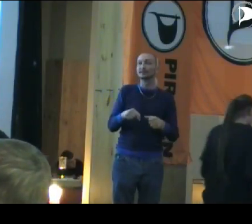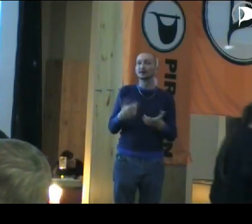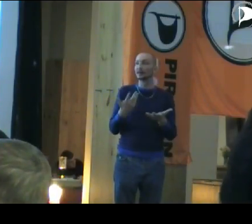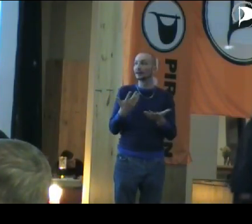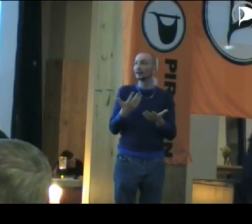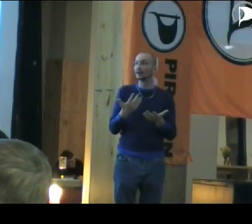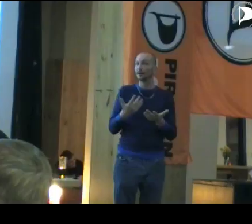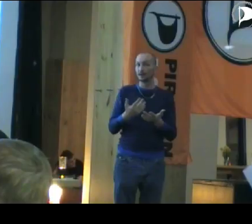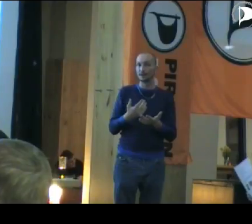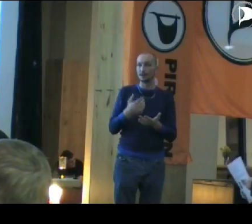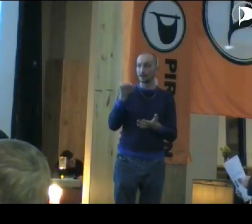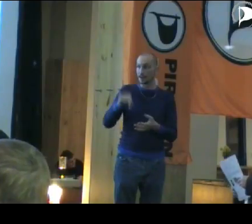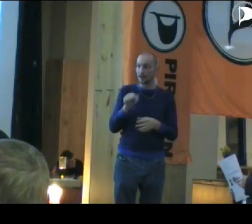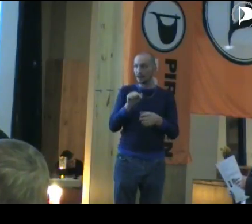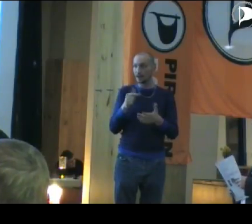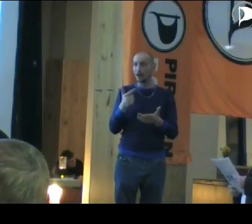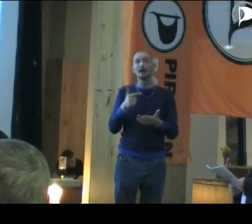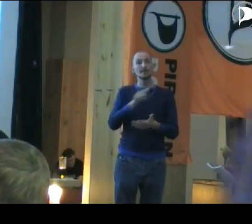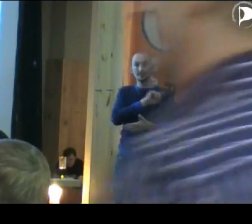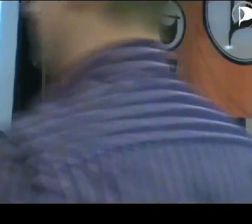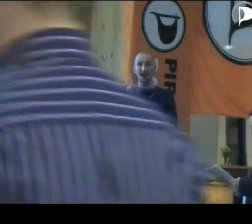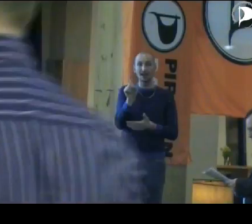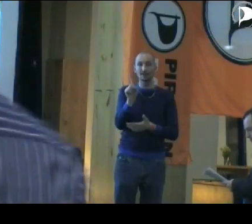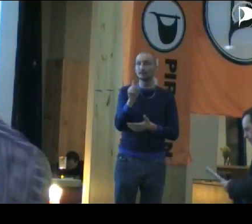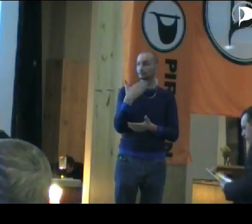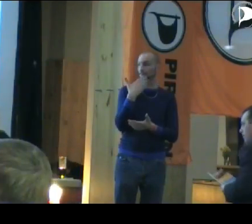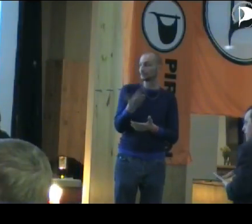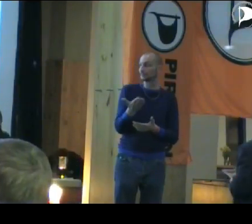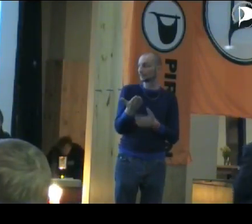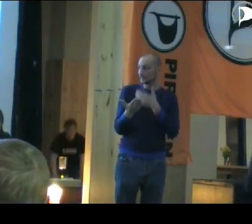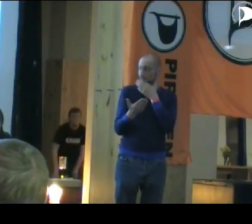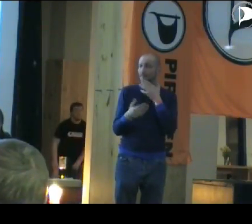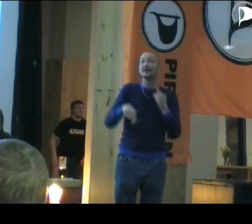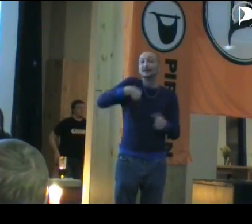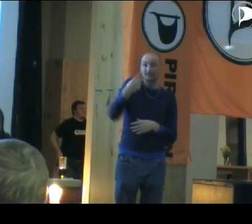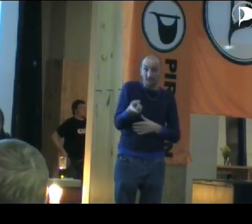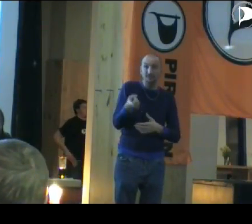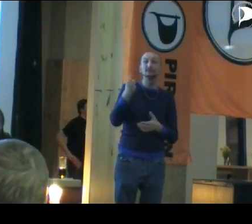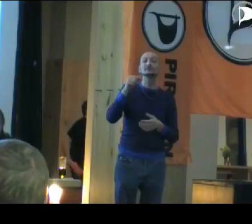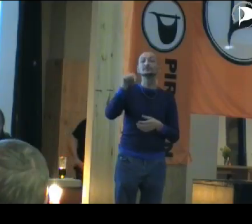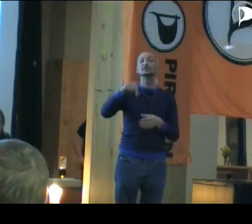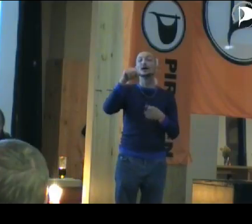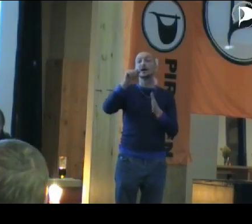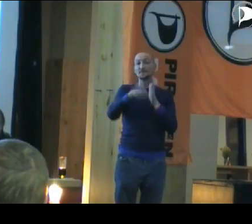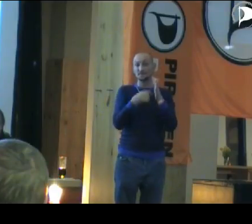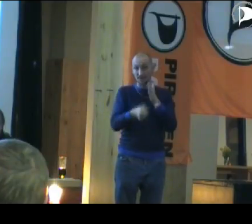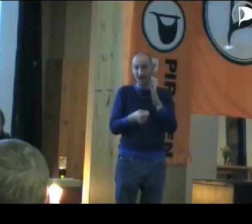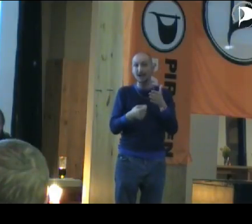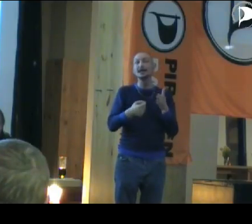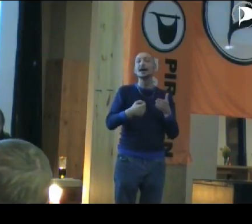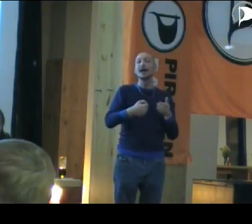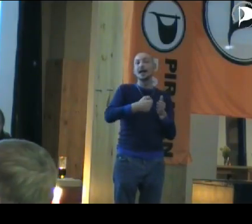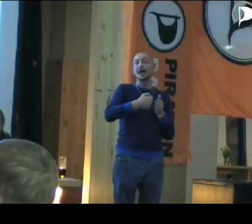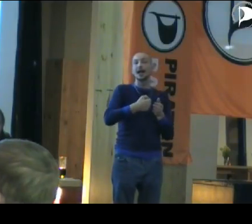nein danke so können wir zur wahl der ersatzrichter